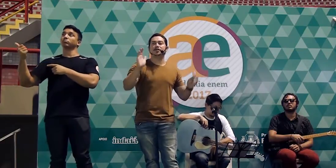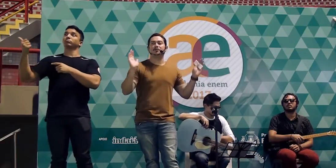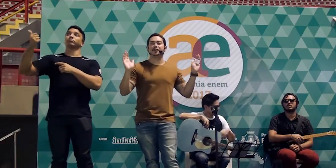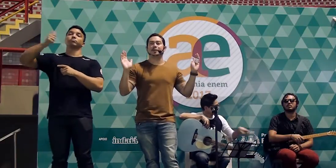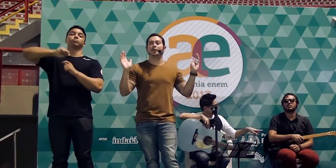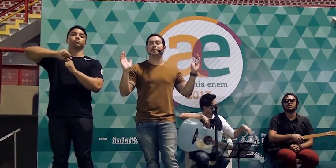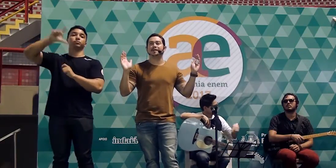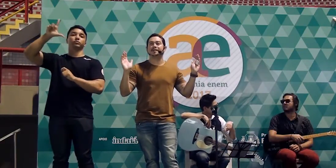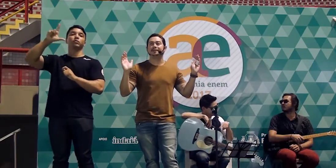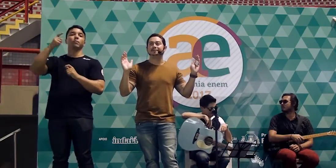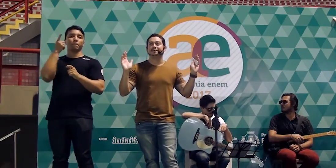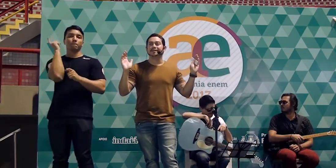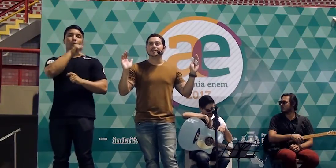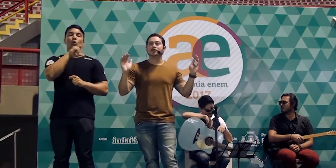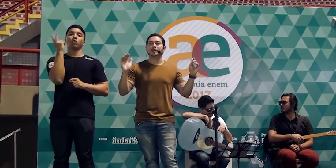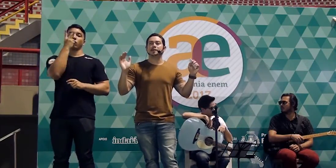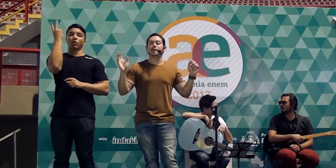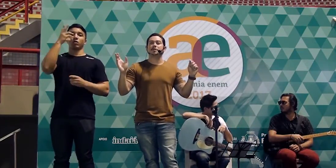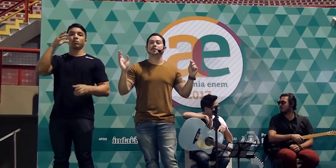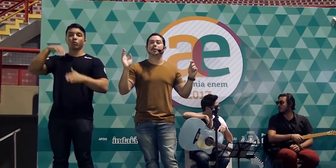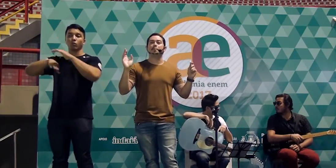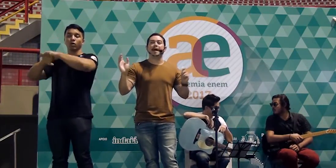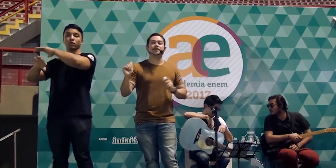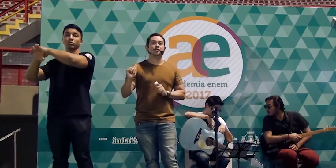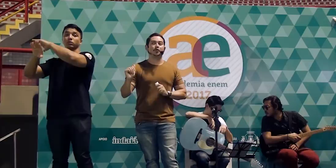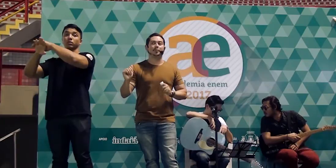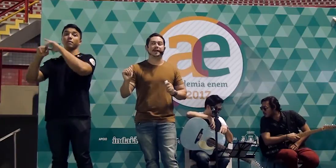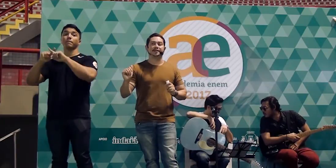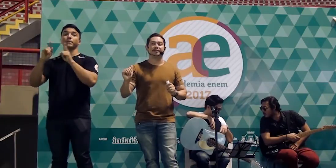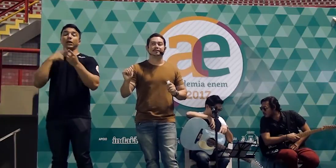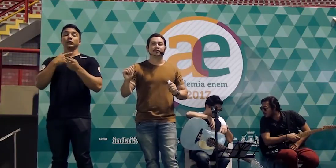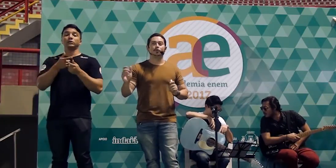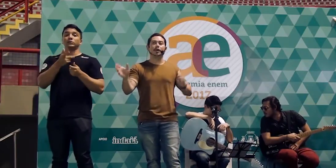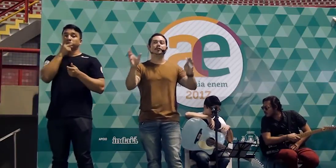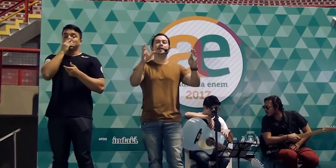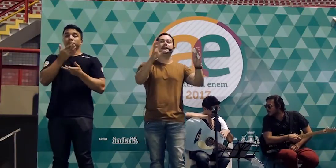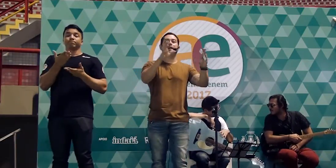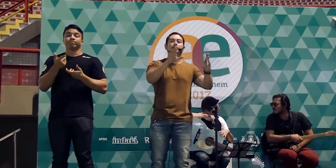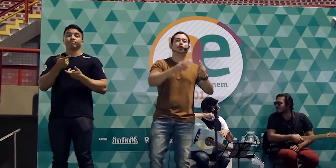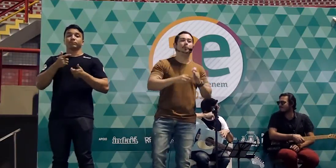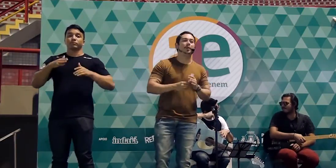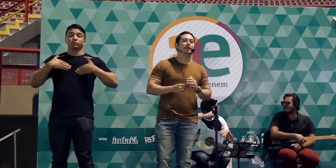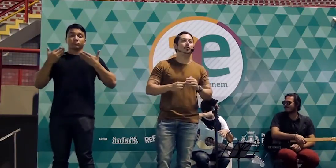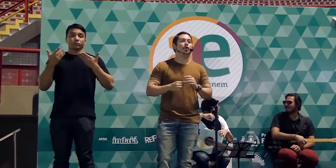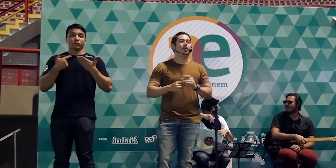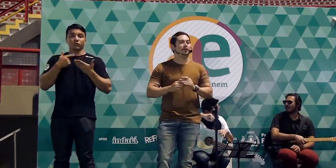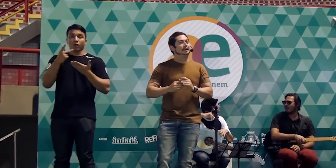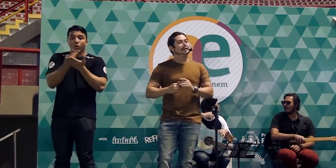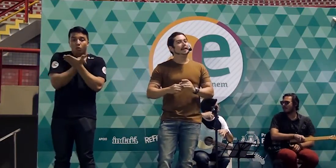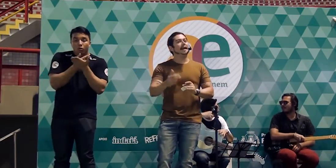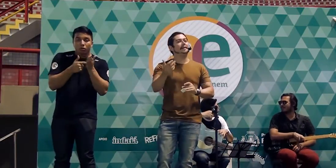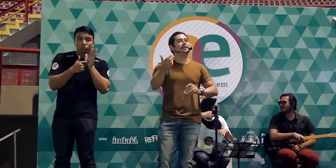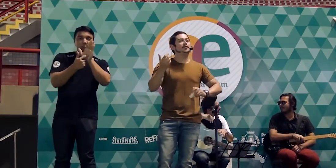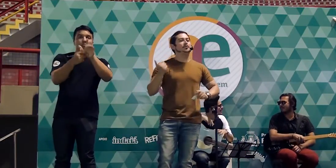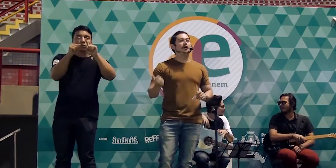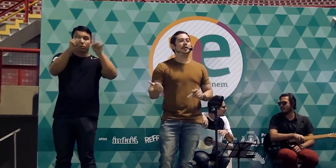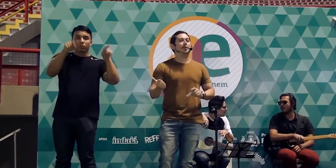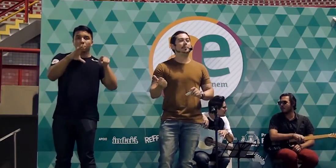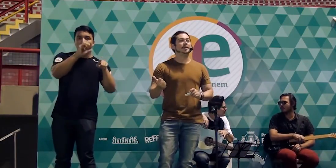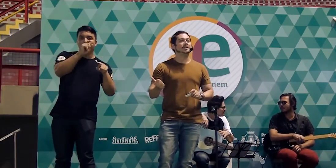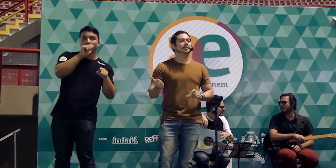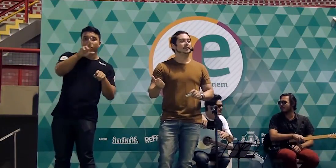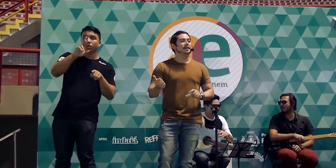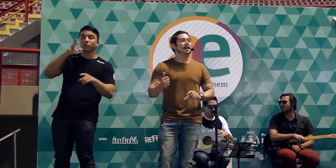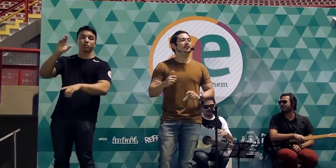pena deixar o dinheiro na poupança. Só que as pessoas foram pegas de surpresa. Quando ele decretou o plano Collor e reteve o dinheiro